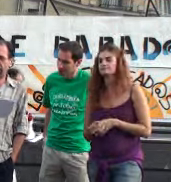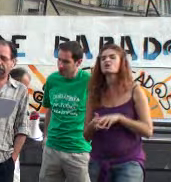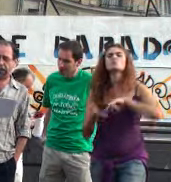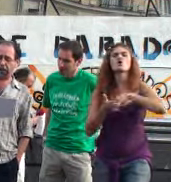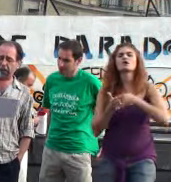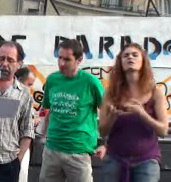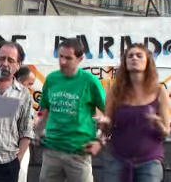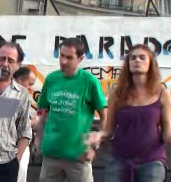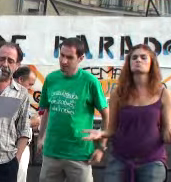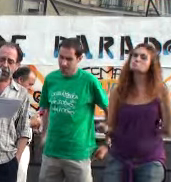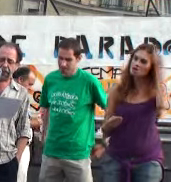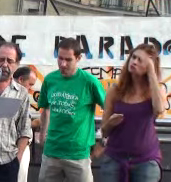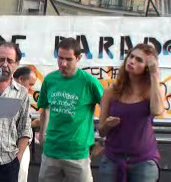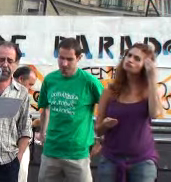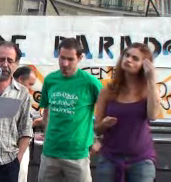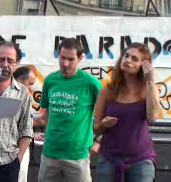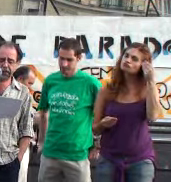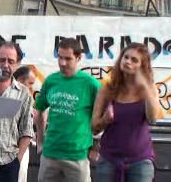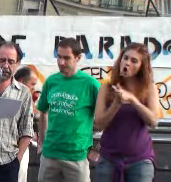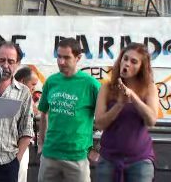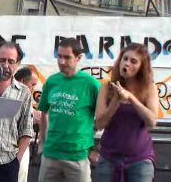Es un proyecto que considero muy estimulante